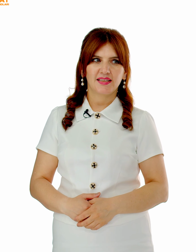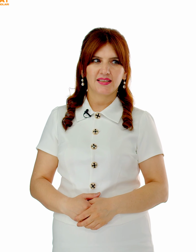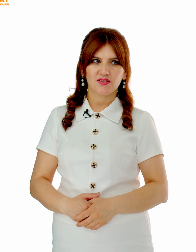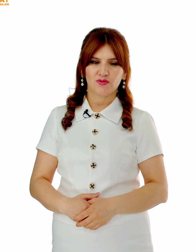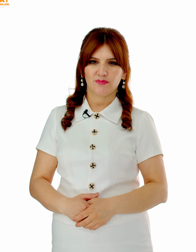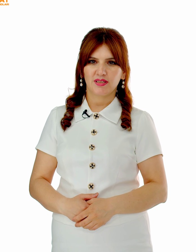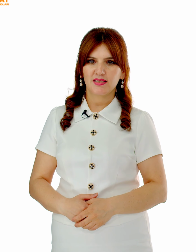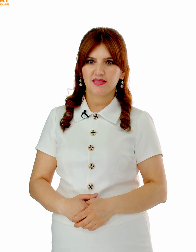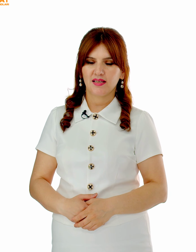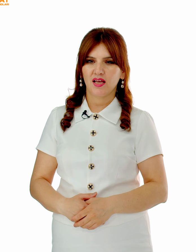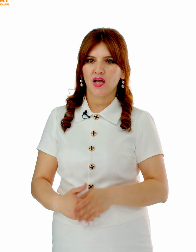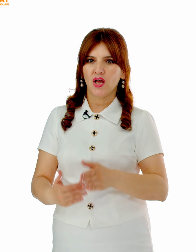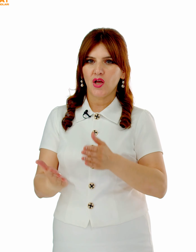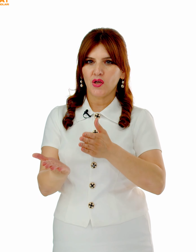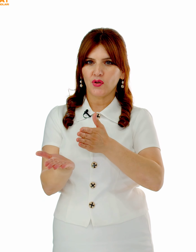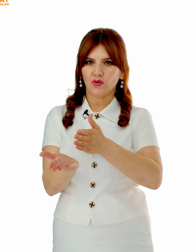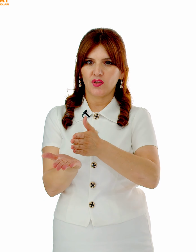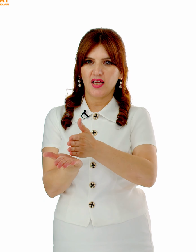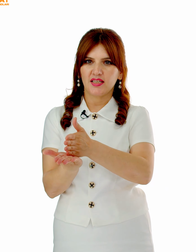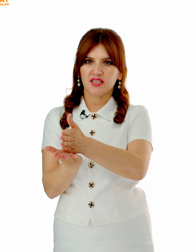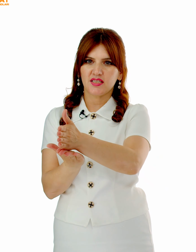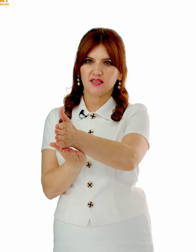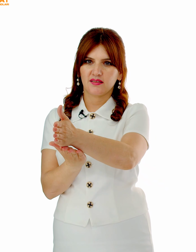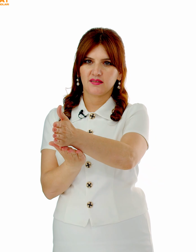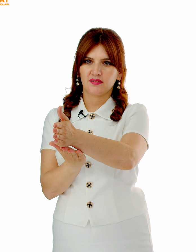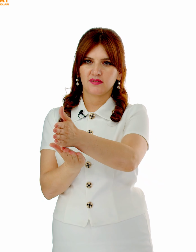Keyingi so'zimiz yo'nalish.